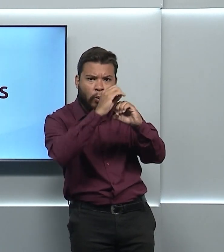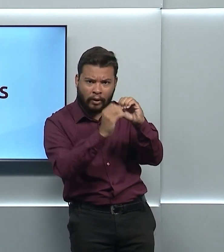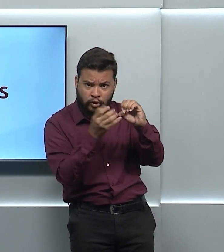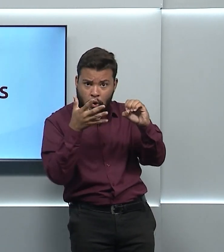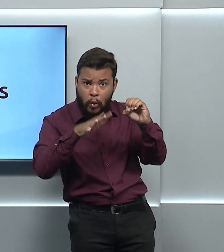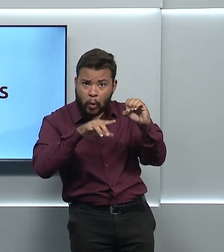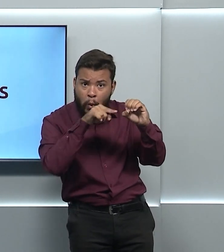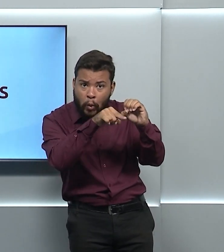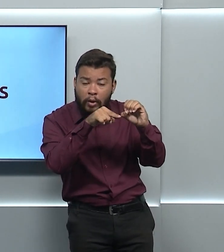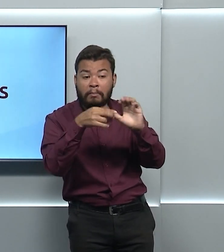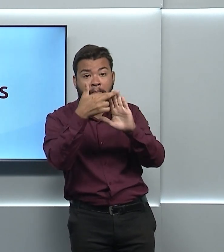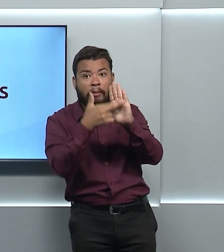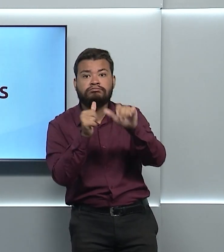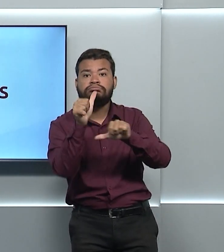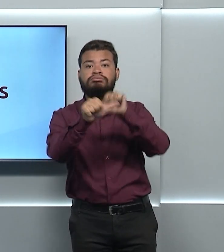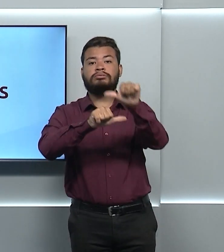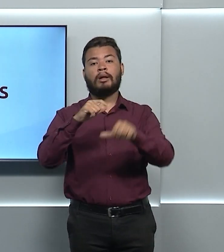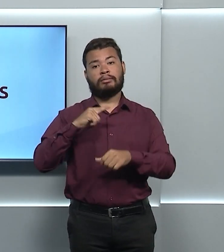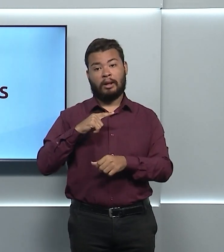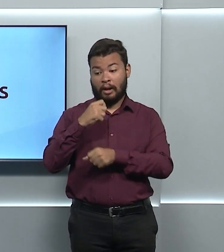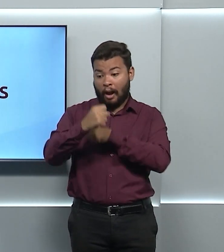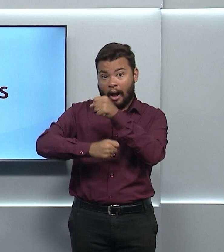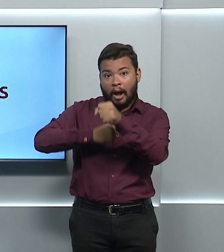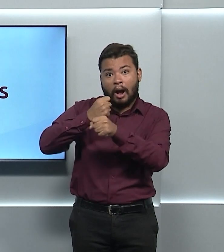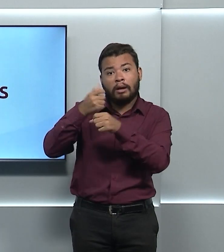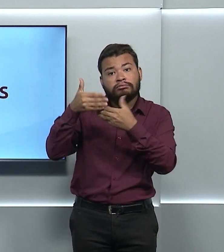A partir do próximo ano, serão